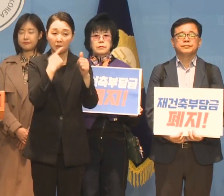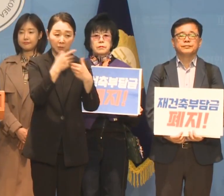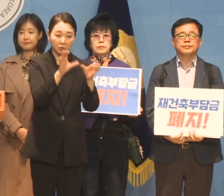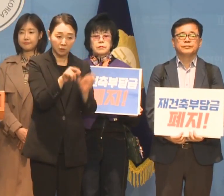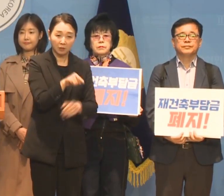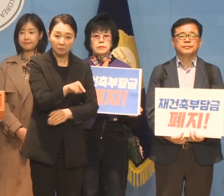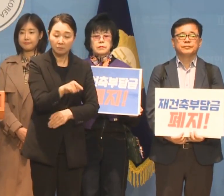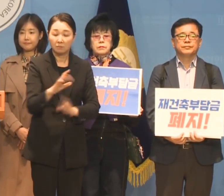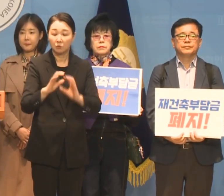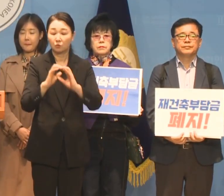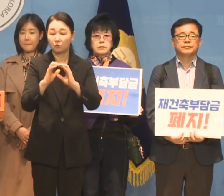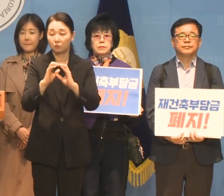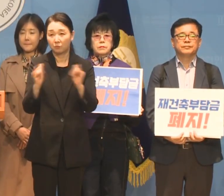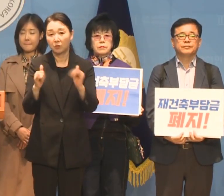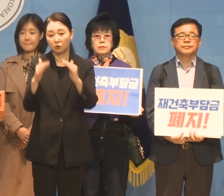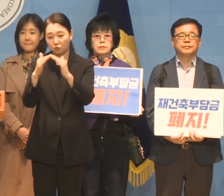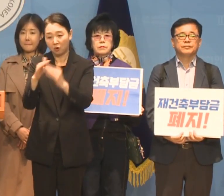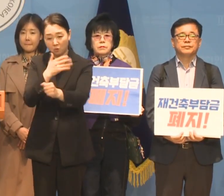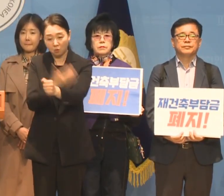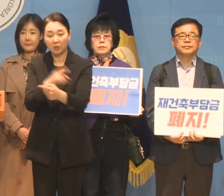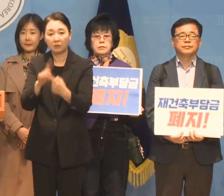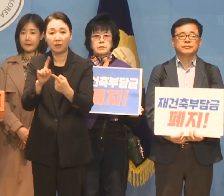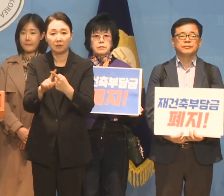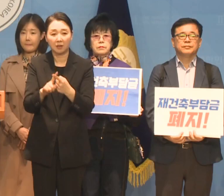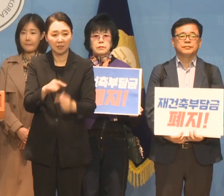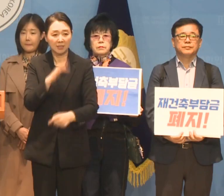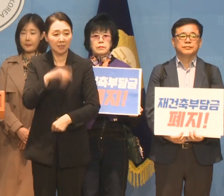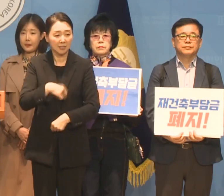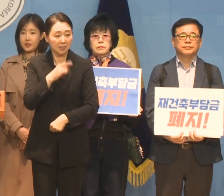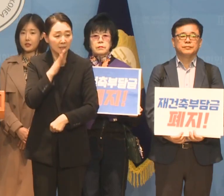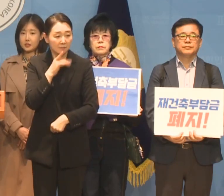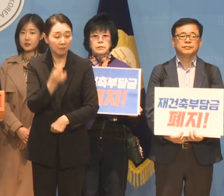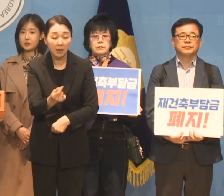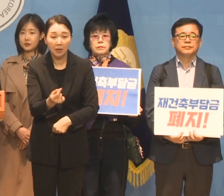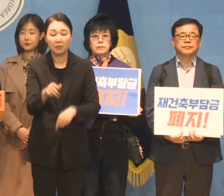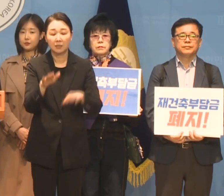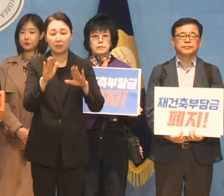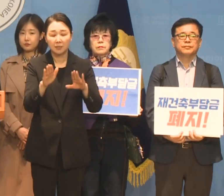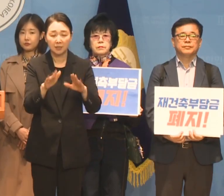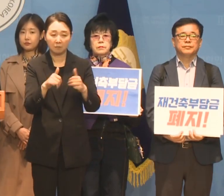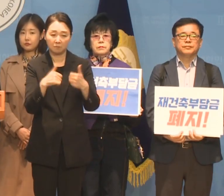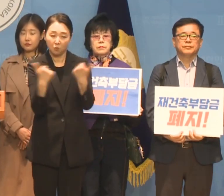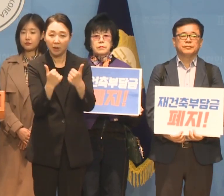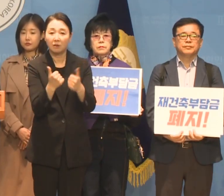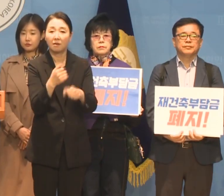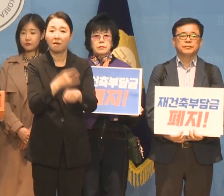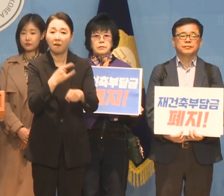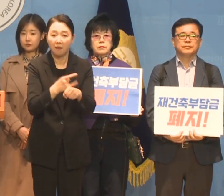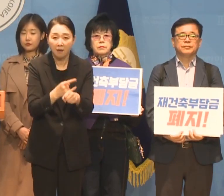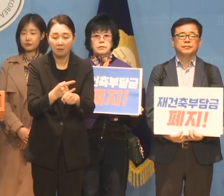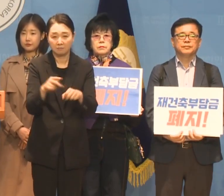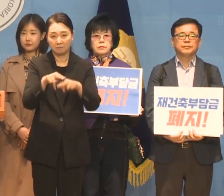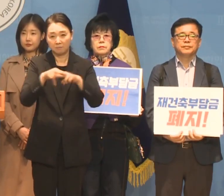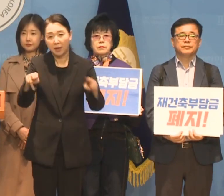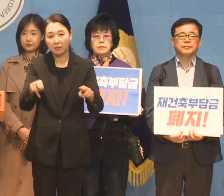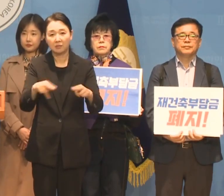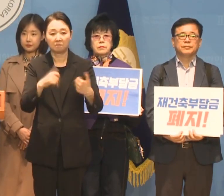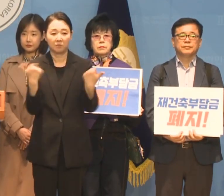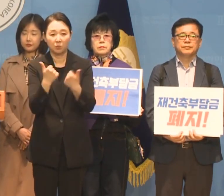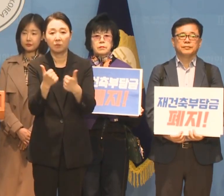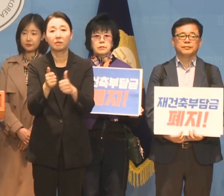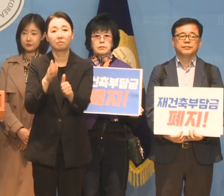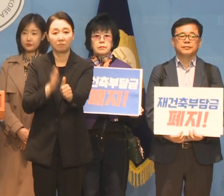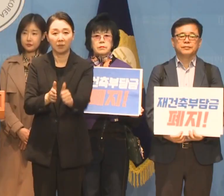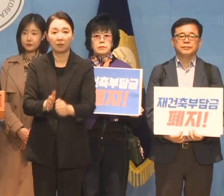민주당이 국민 주거권에 손톱만한 진심이라도 있다면 즉각 소위를 열어 재초안 폐지 법안 논의를 시작해야